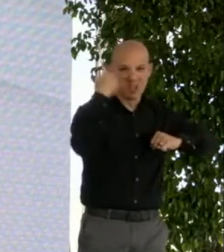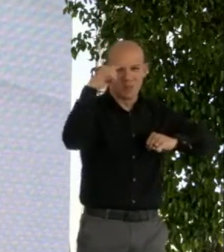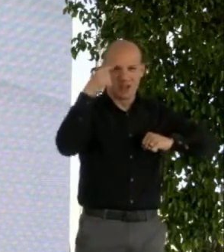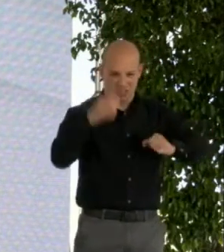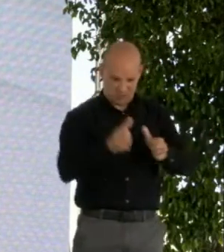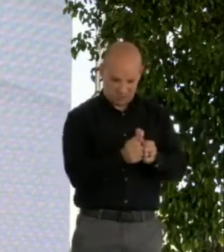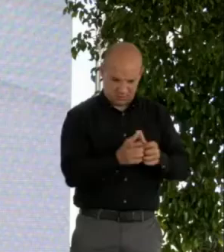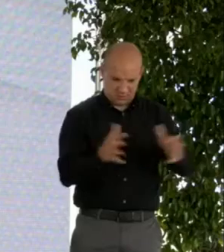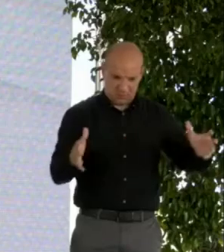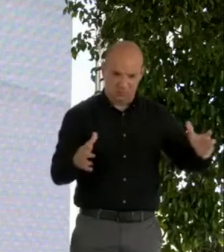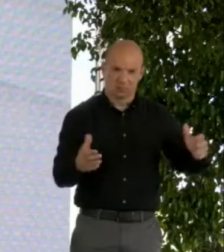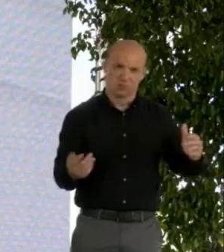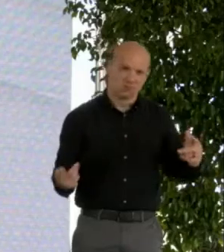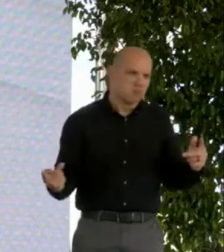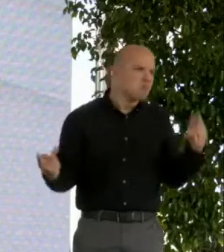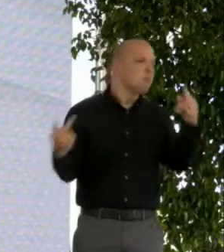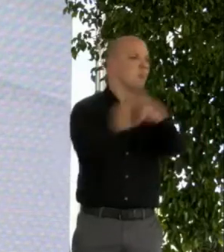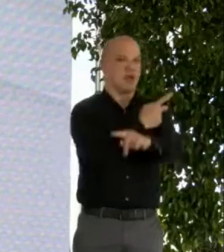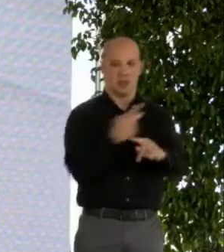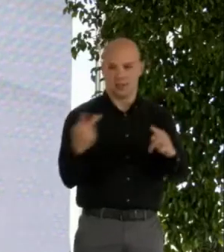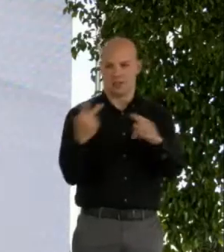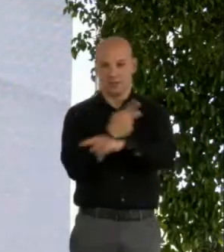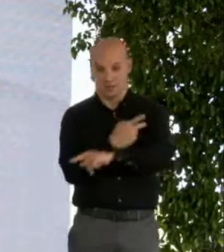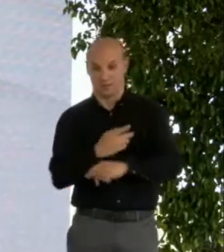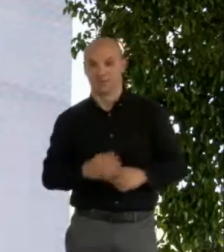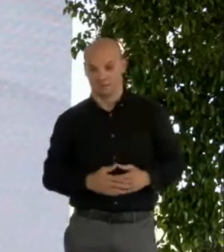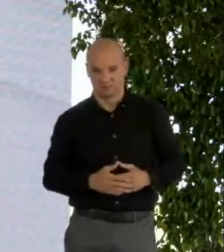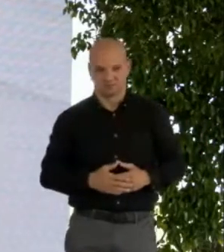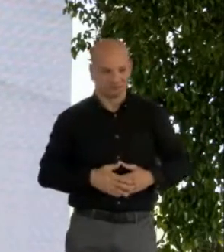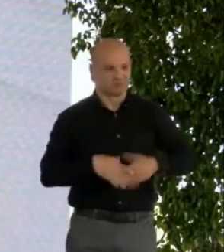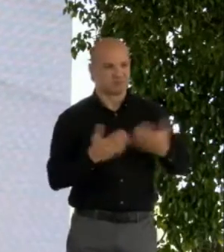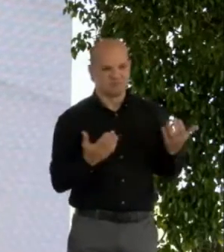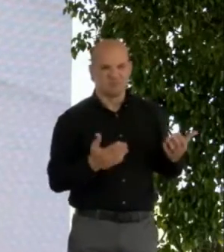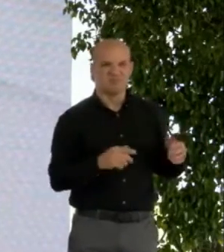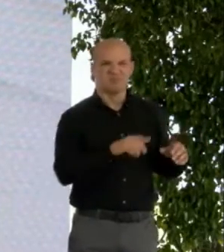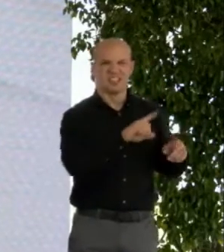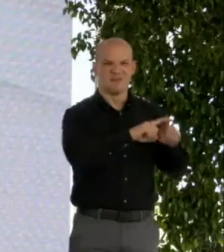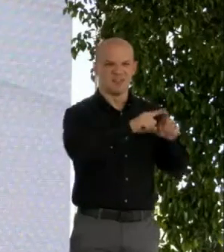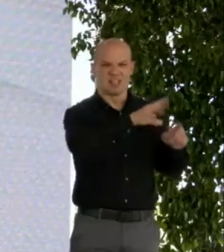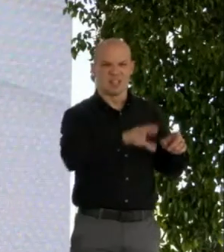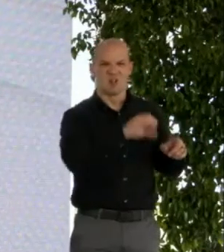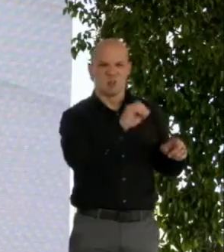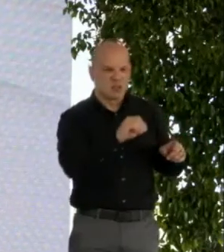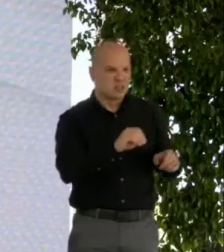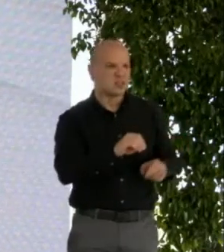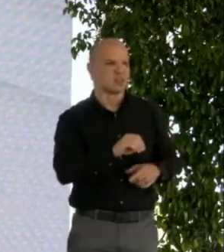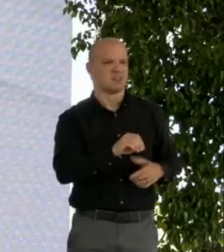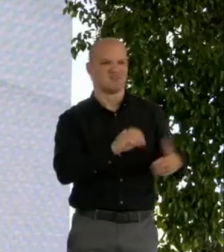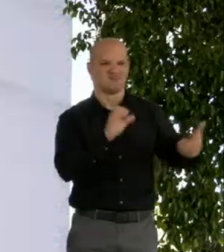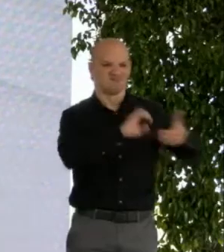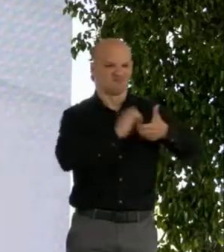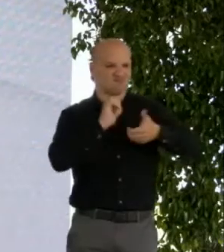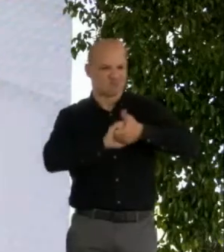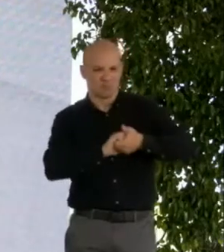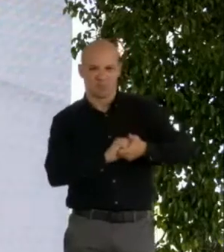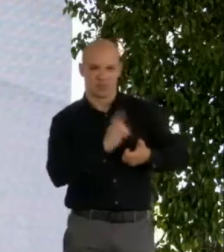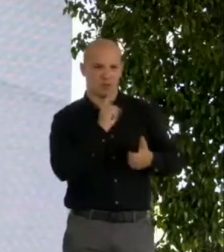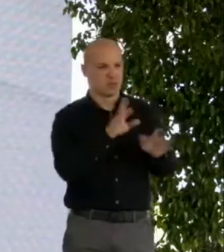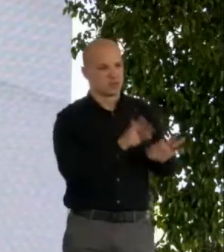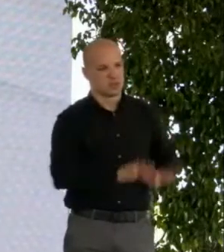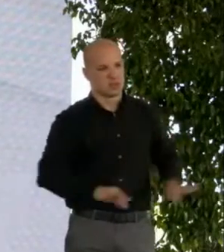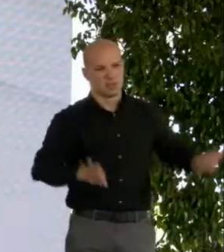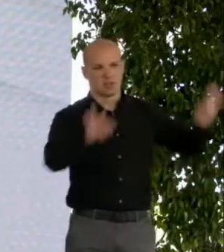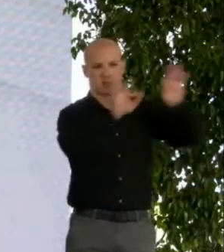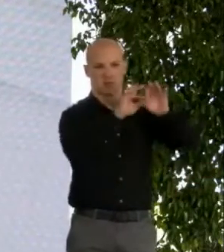se multiplique. Aliados como Las Brisas Property Management y Caprock Partners son una pieza clave